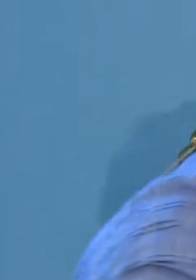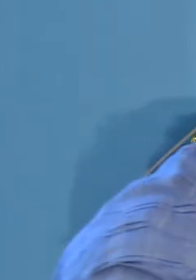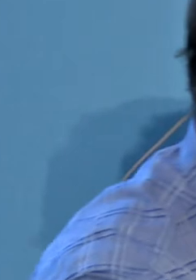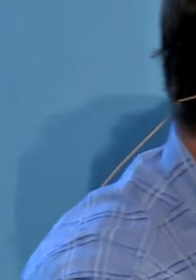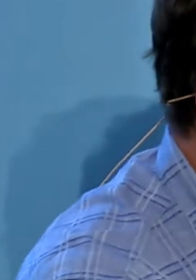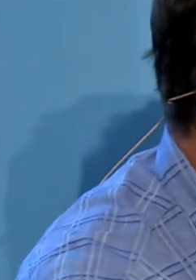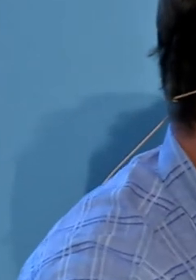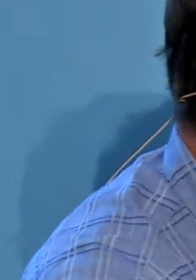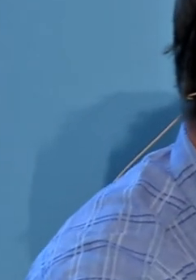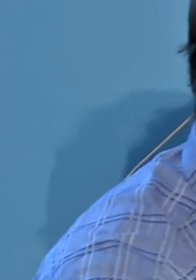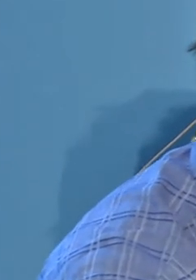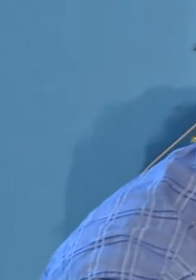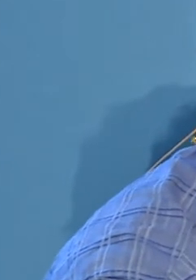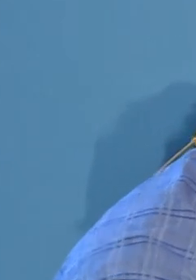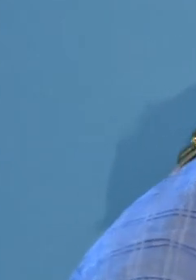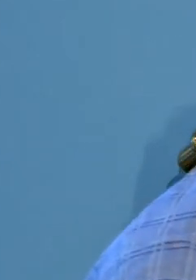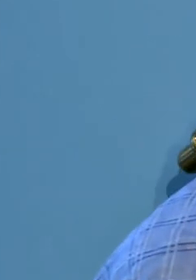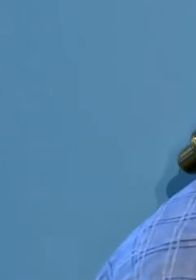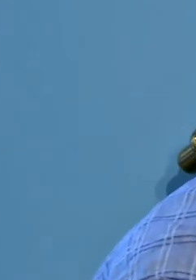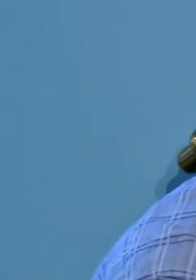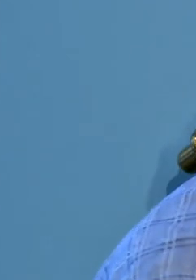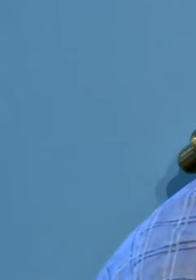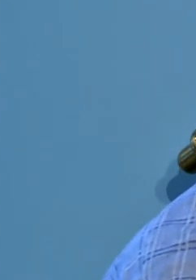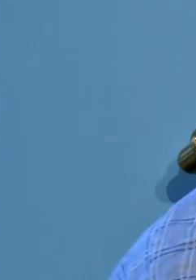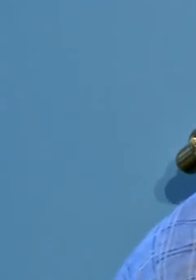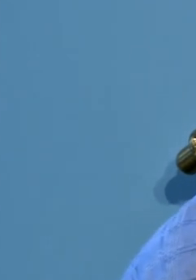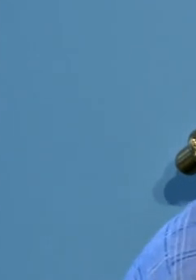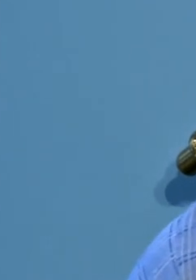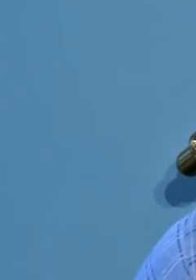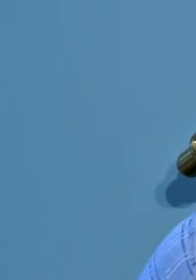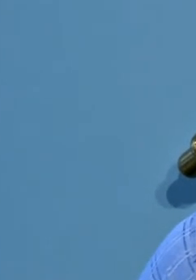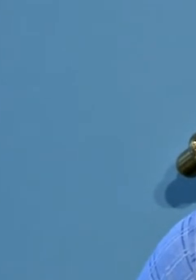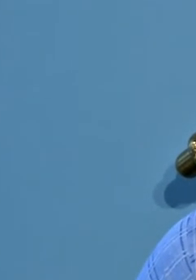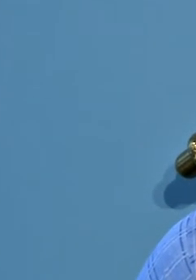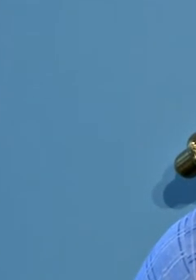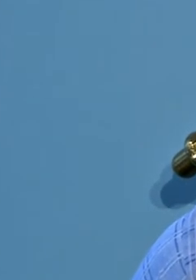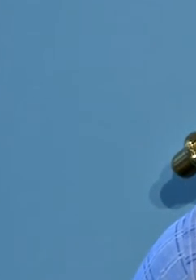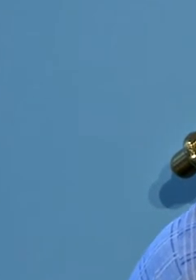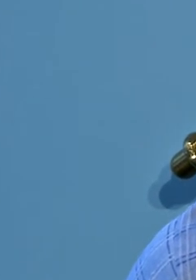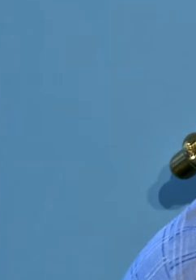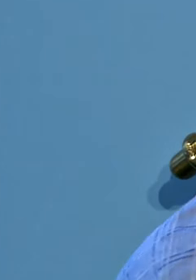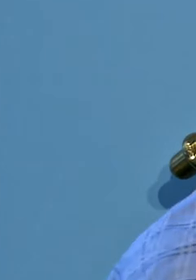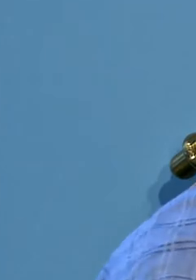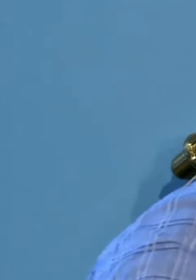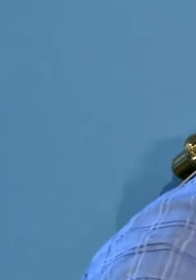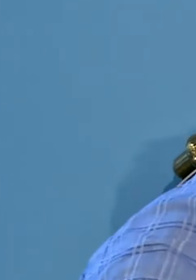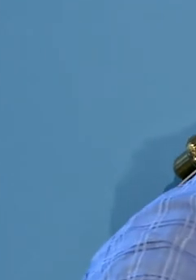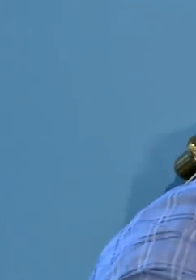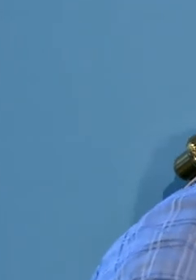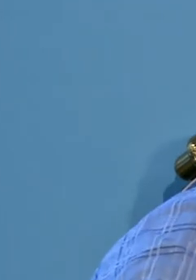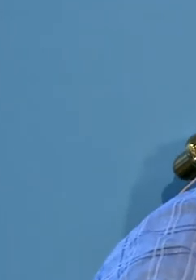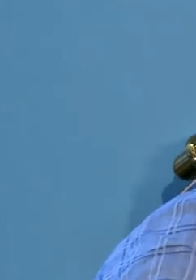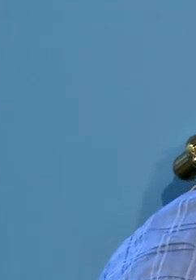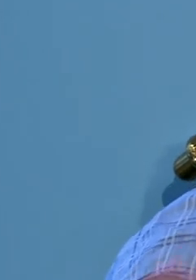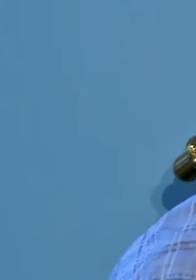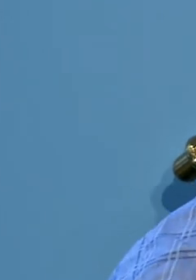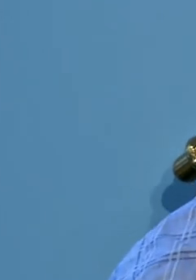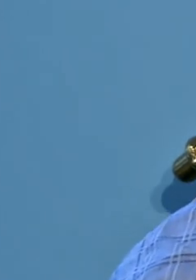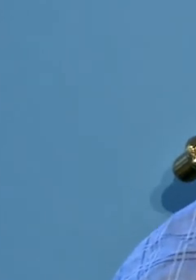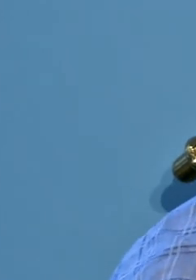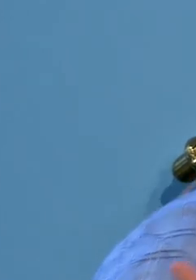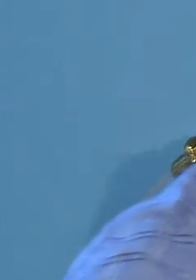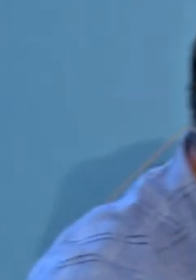städer, där ju idén var väl att många av utmaningarna som man har i stora städer, det är